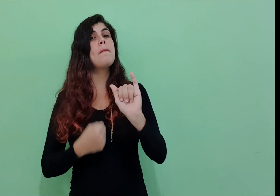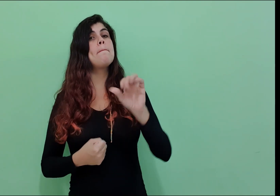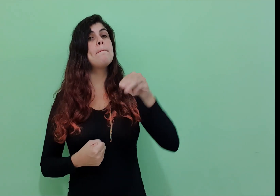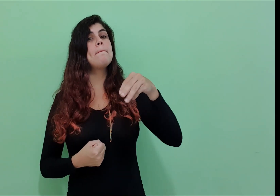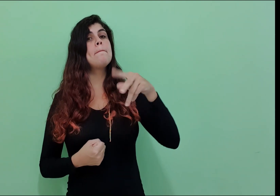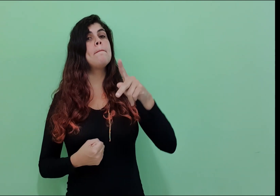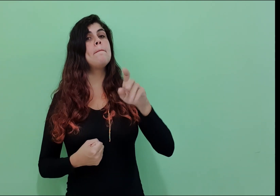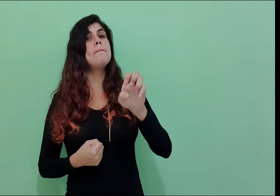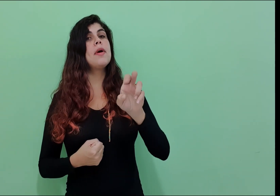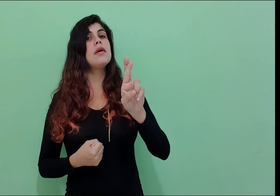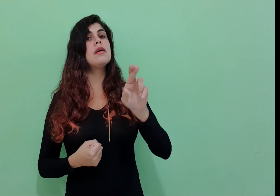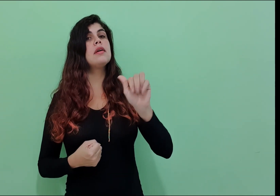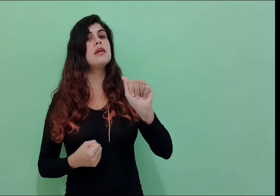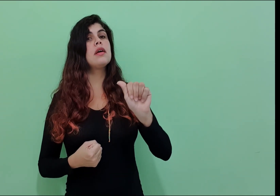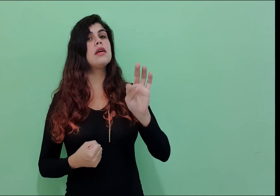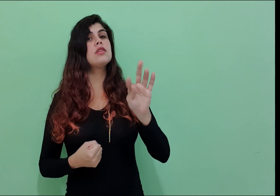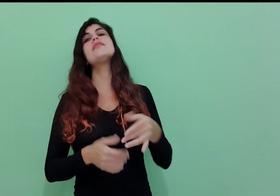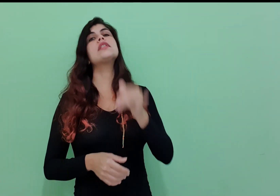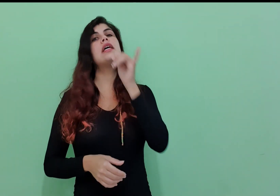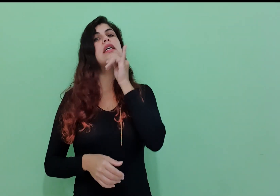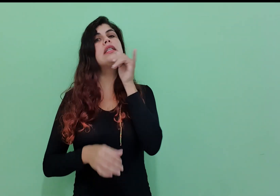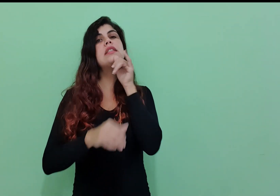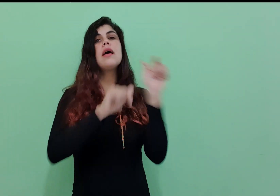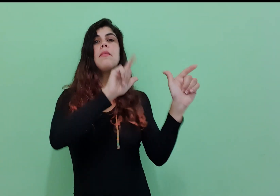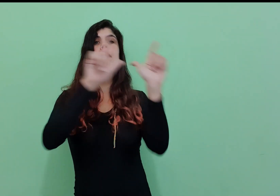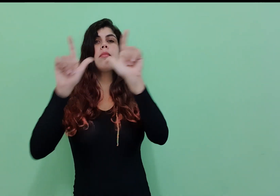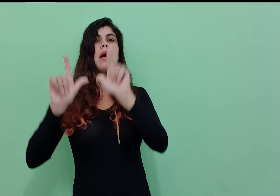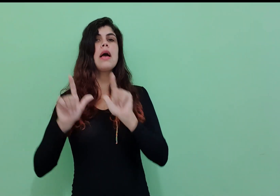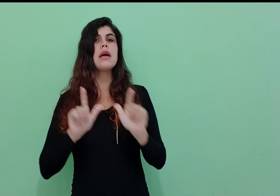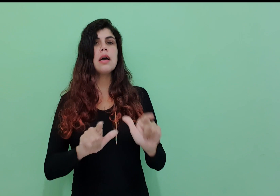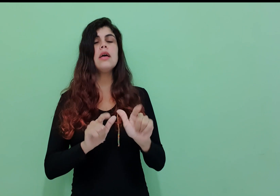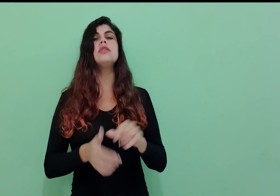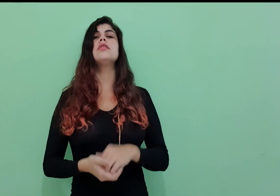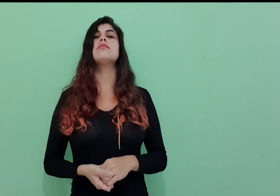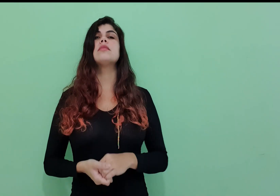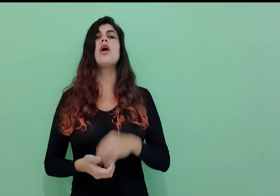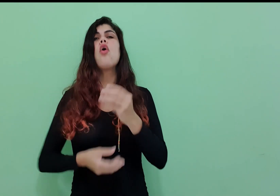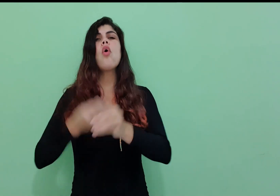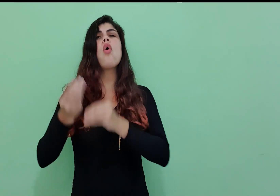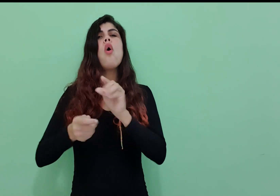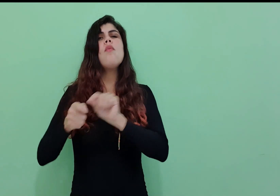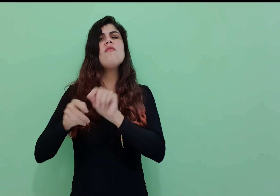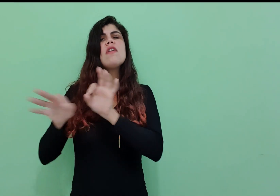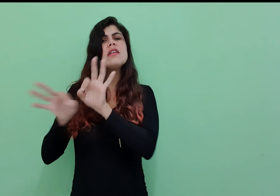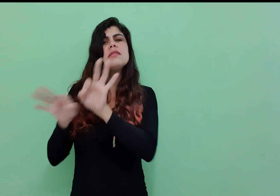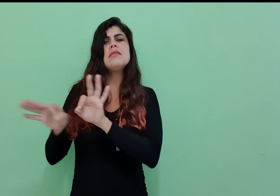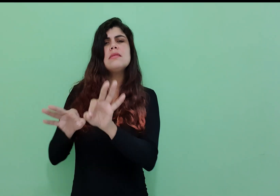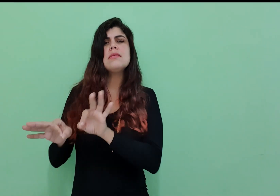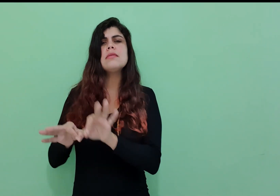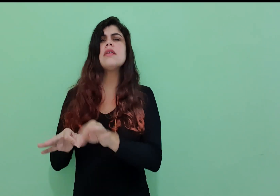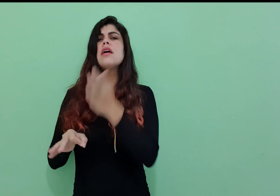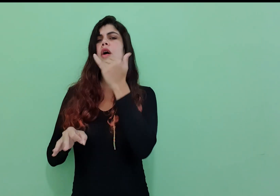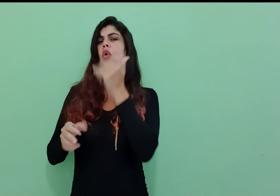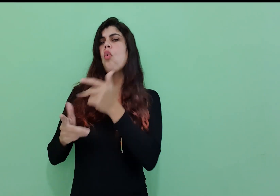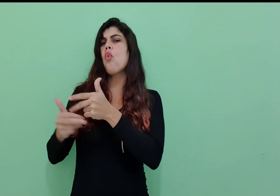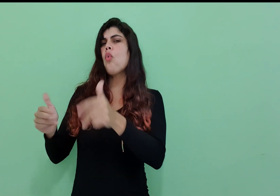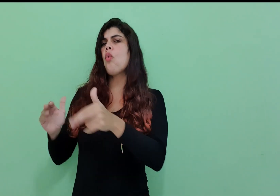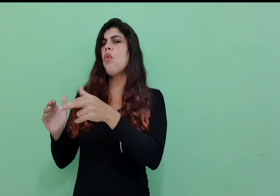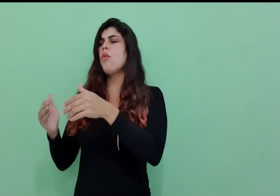verbos na questão imperativa. É usado em propagandas, a fim de organizar